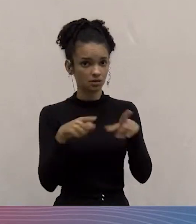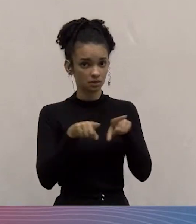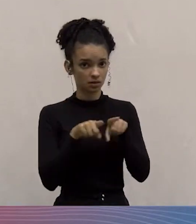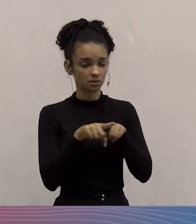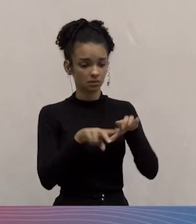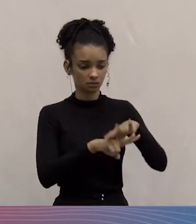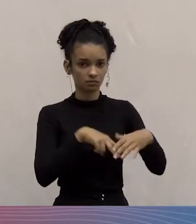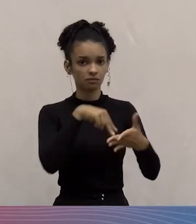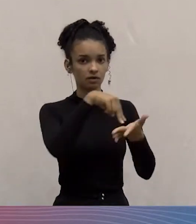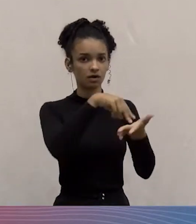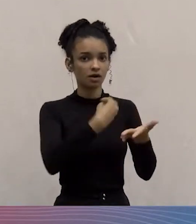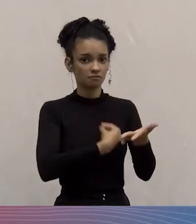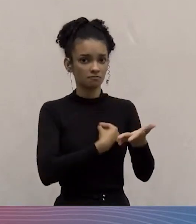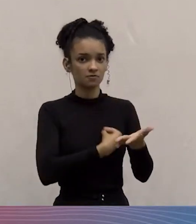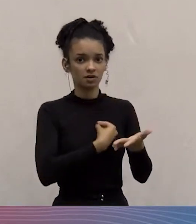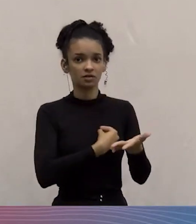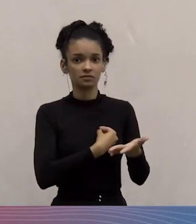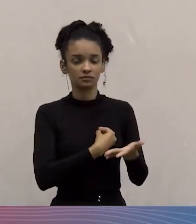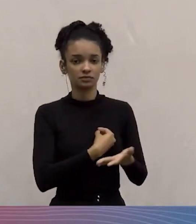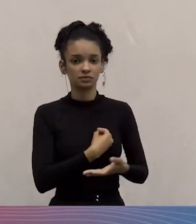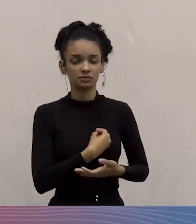Ele viveremos.